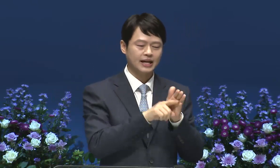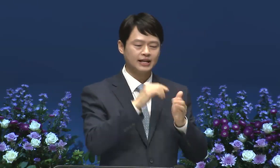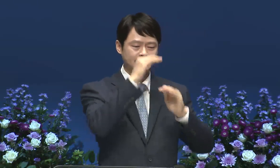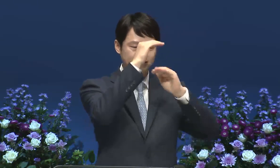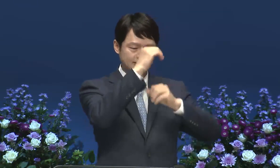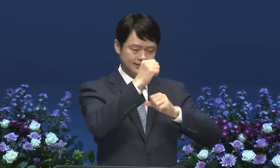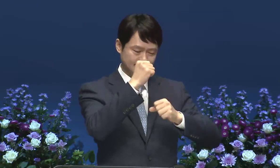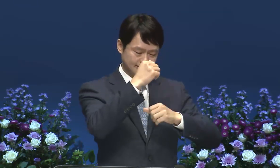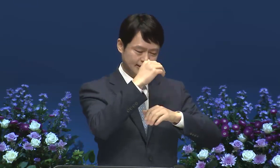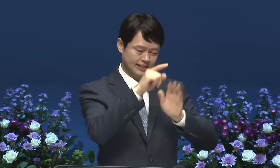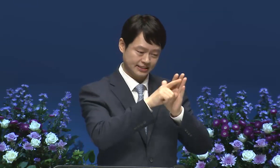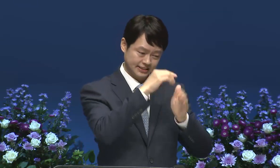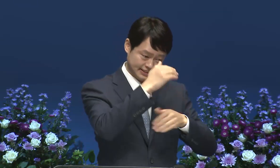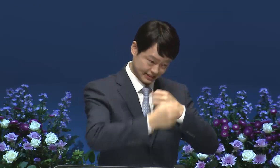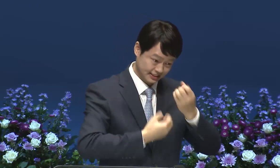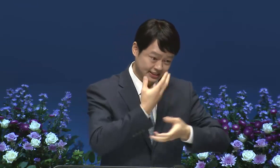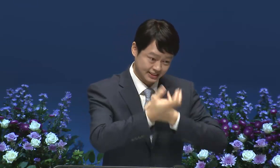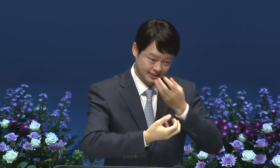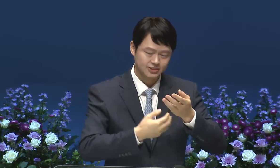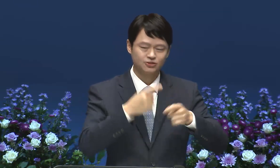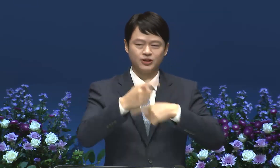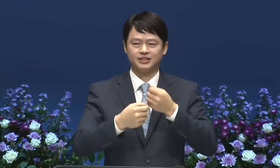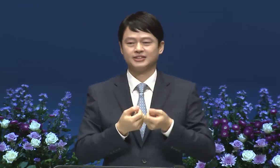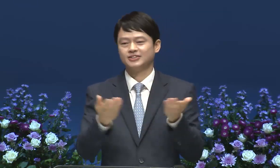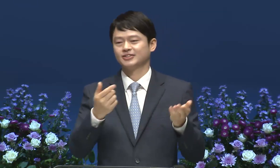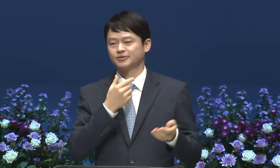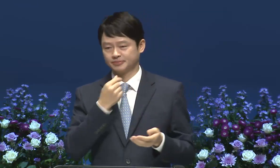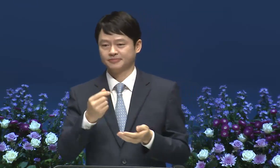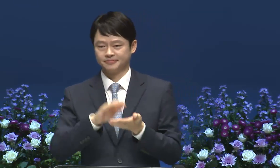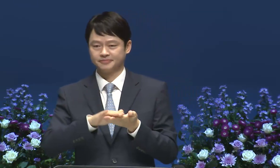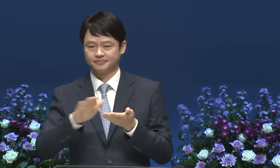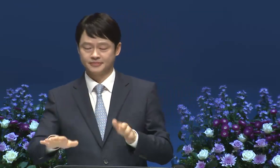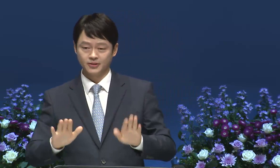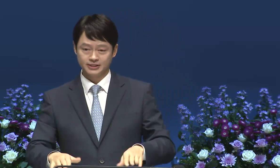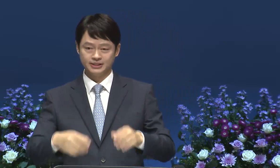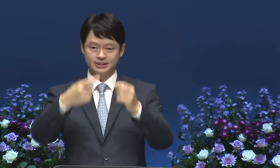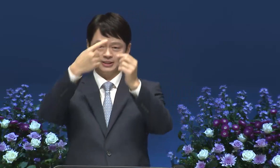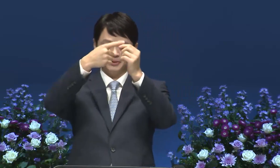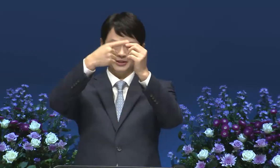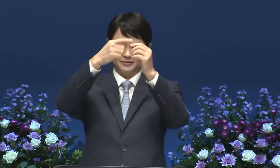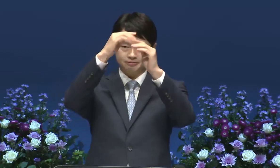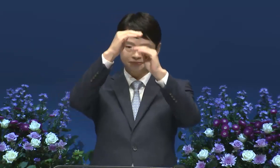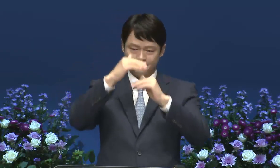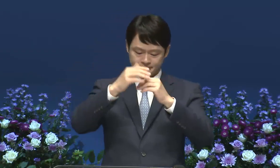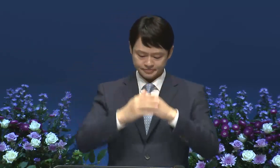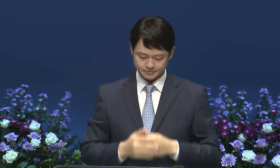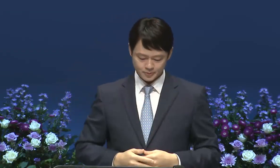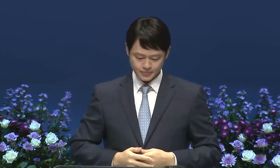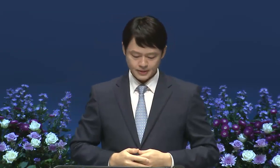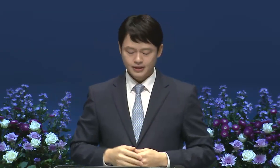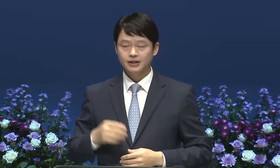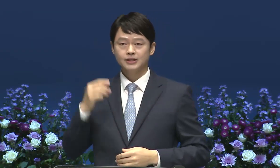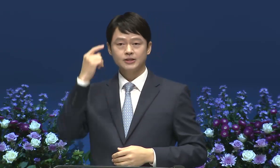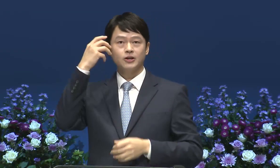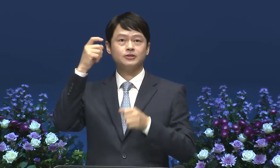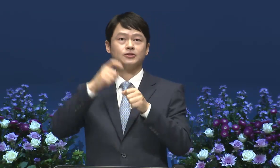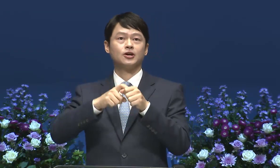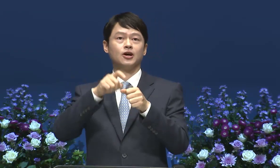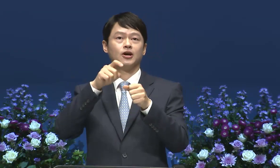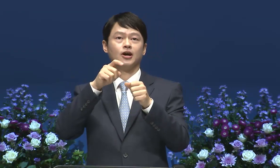과연 하나님께서 나를 이 현장에 어떻게 쓰실 것인지 하나님께서 나를 보내신 이 현장 속에 어떻게 쓰셨는지를 말씀드리고